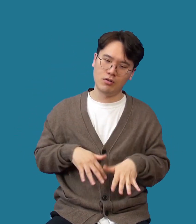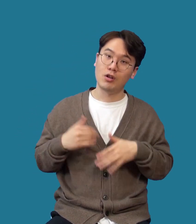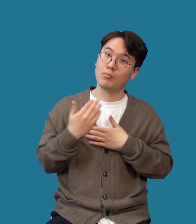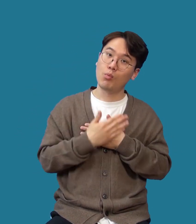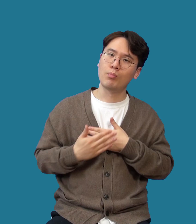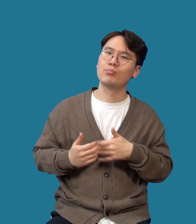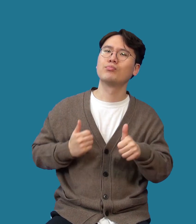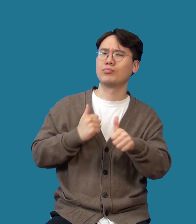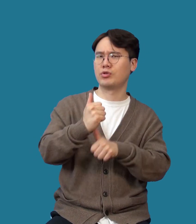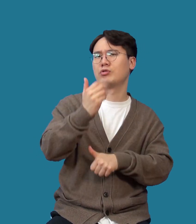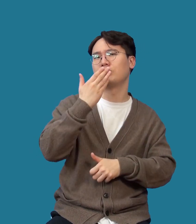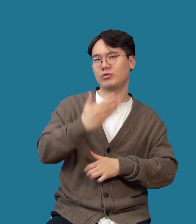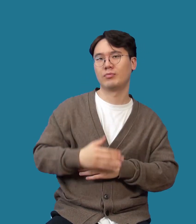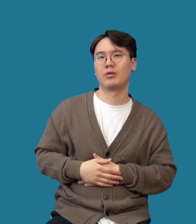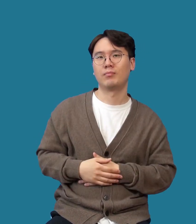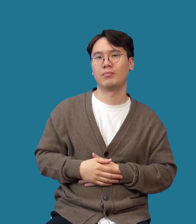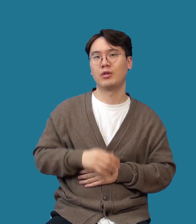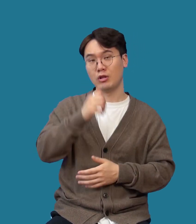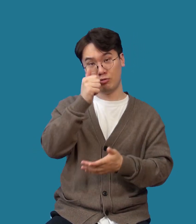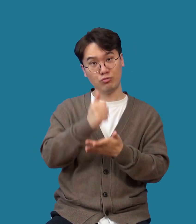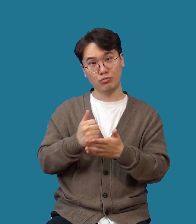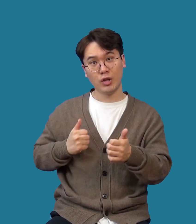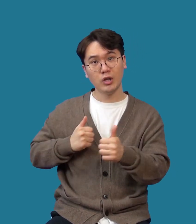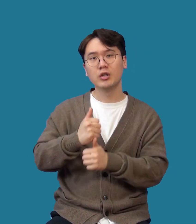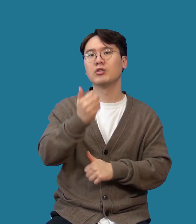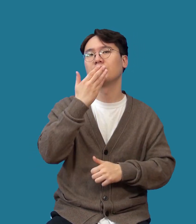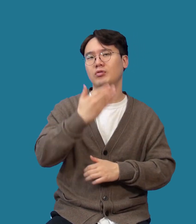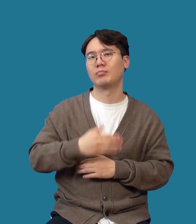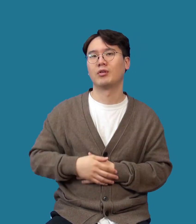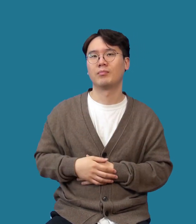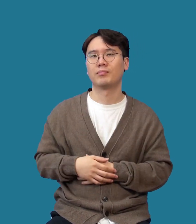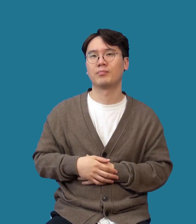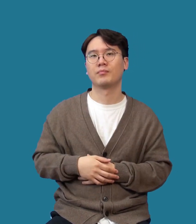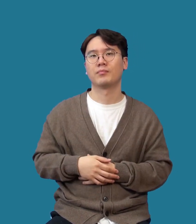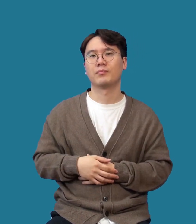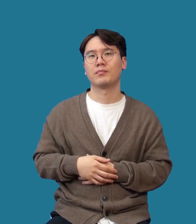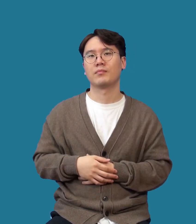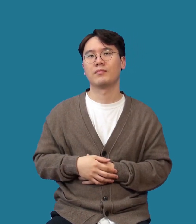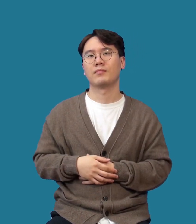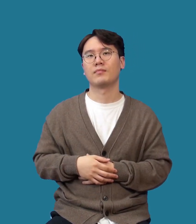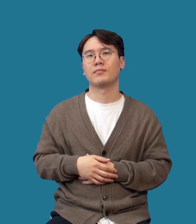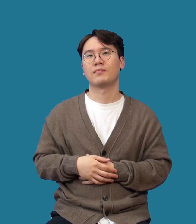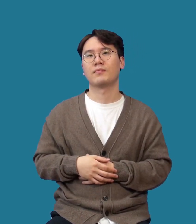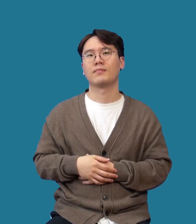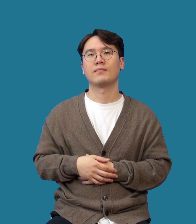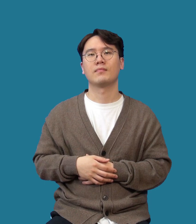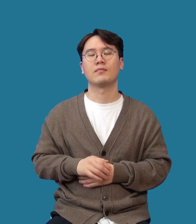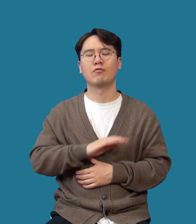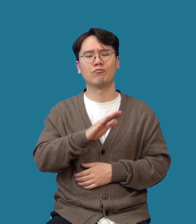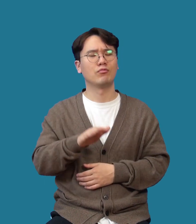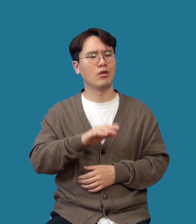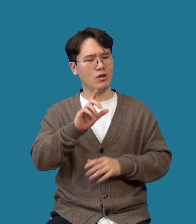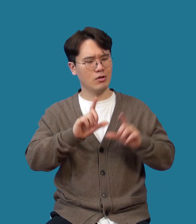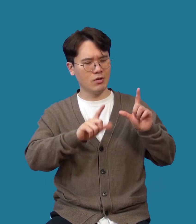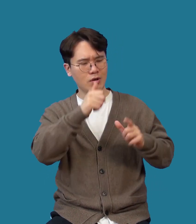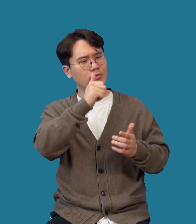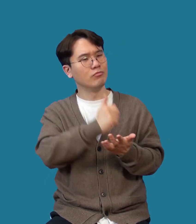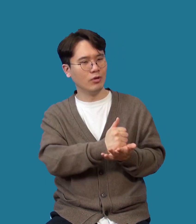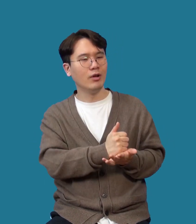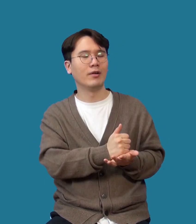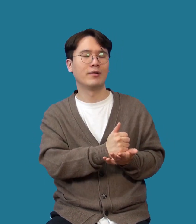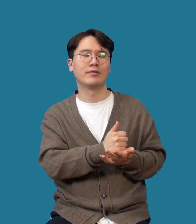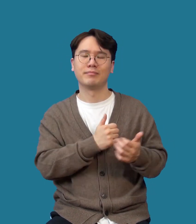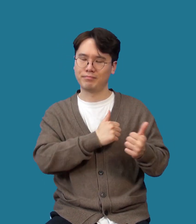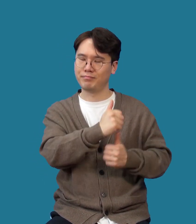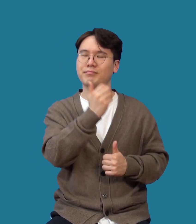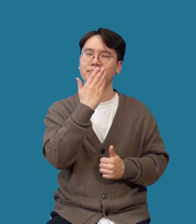있습니다. 죄를 이길 수 있습니다. 이 빼딱한 이것도 얼마든지 떨쳐버리고 이길 수 있습니다.